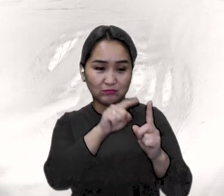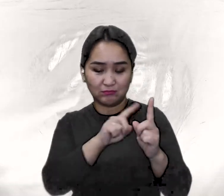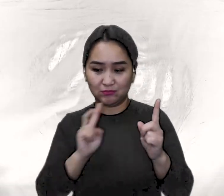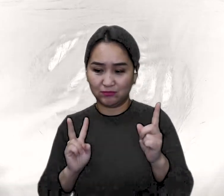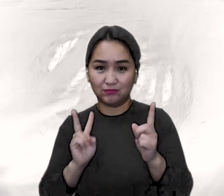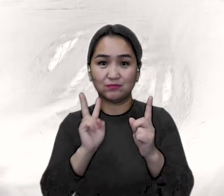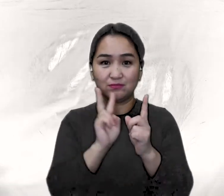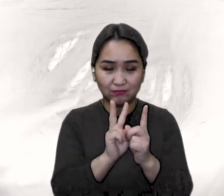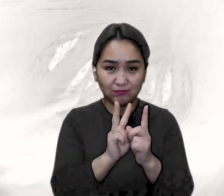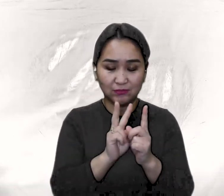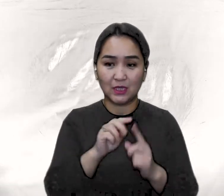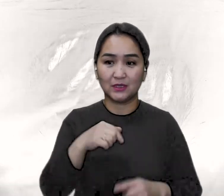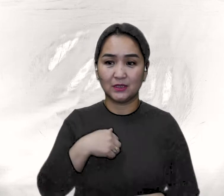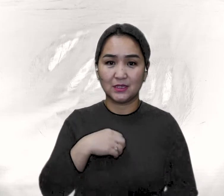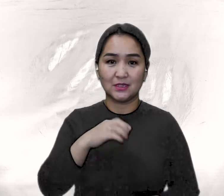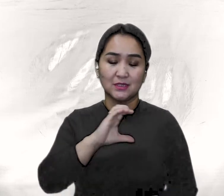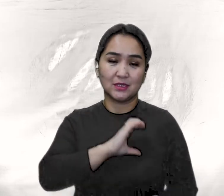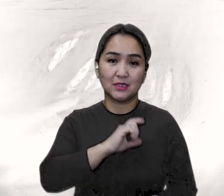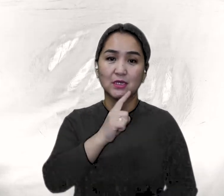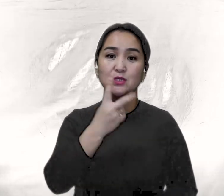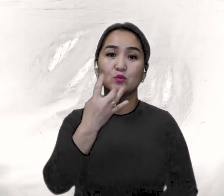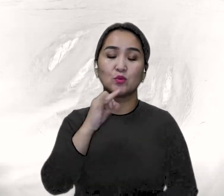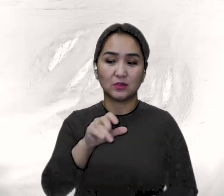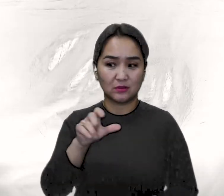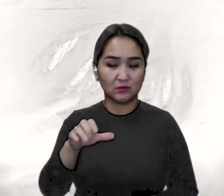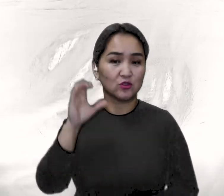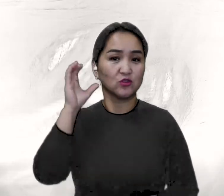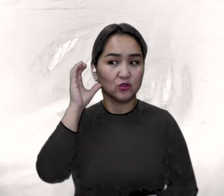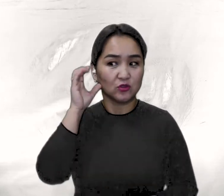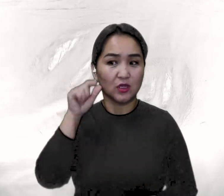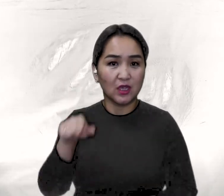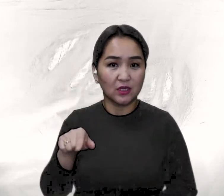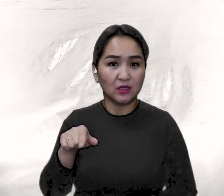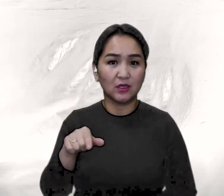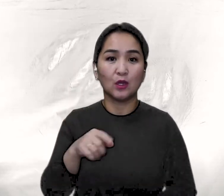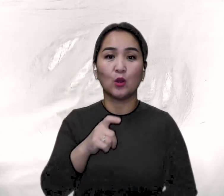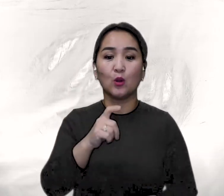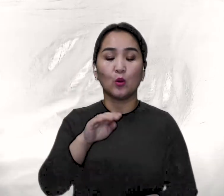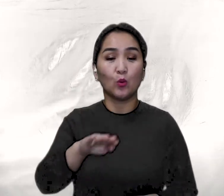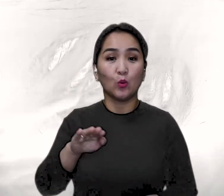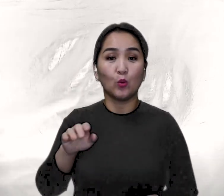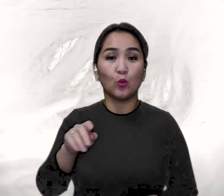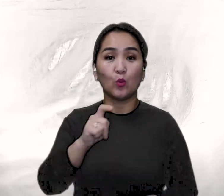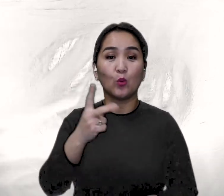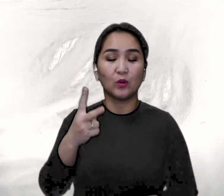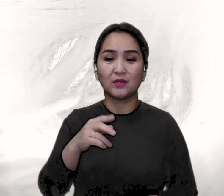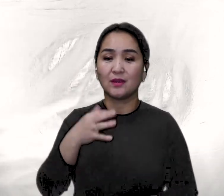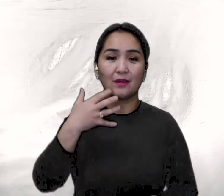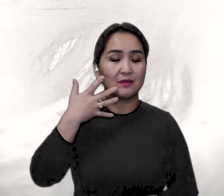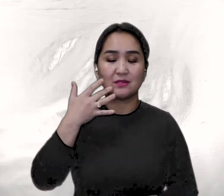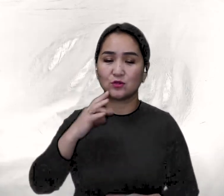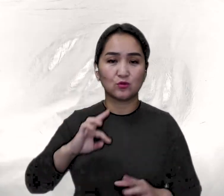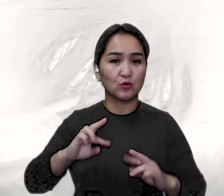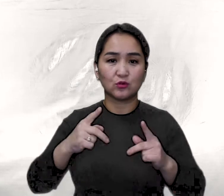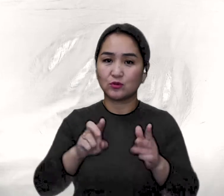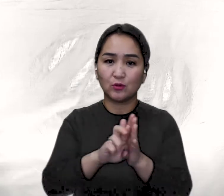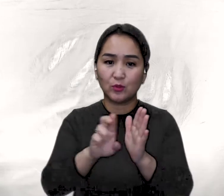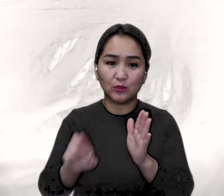тэгээ мэдээж сэтгэл зүйч ингээд намайг сонсоод энэ үх хизээж өөрчлөгдөхгүй ингээд ингээд одоо та